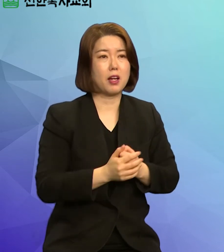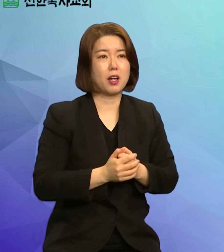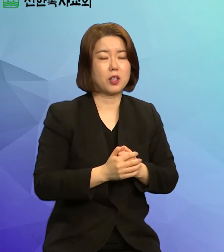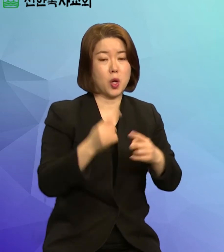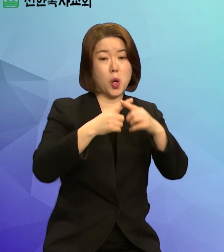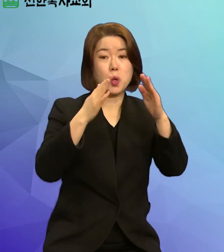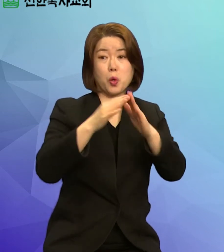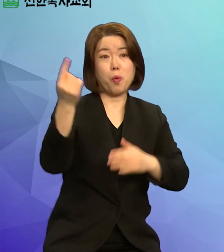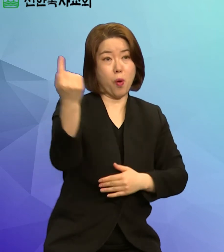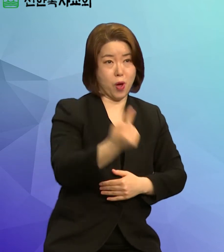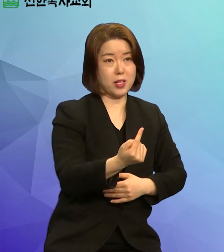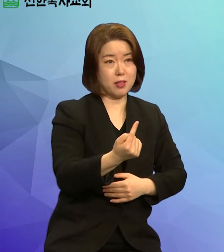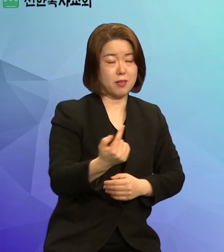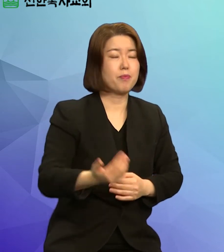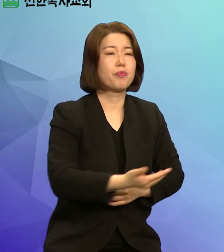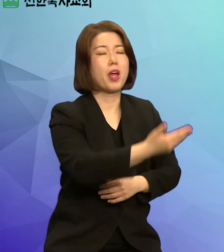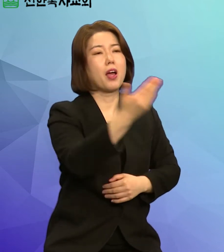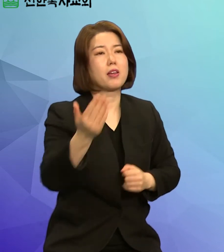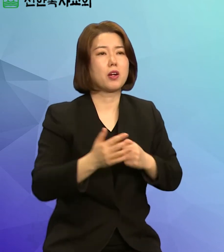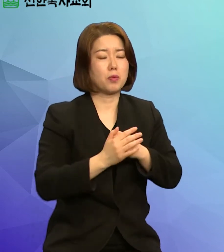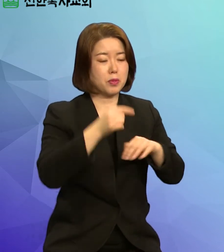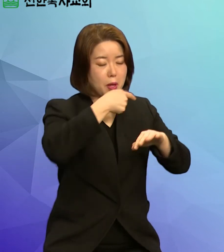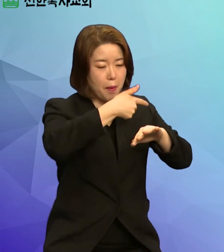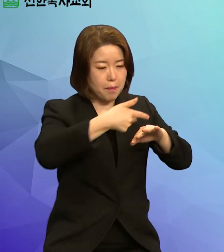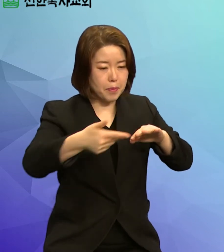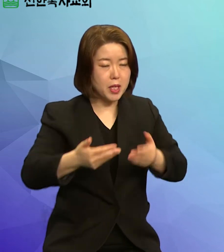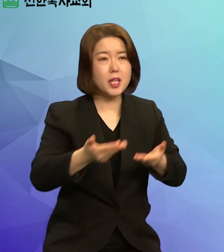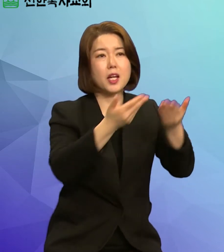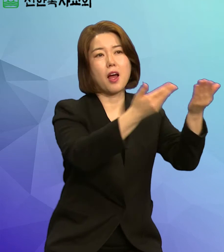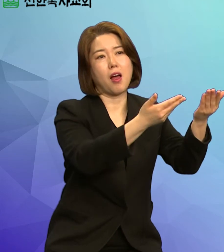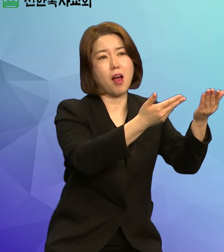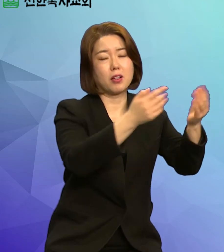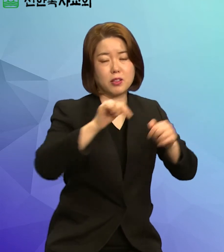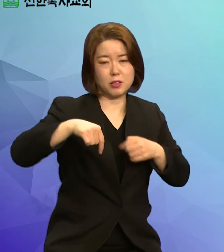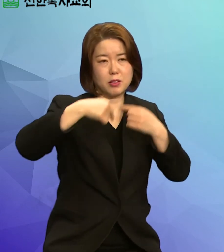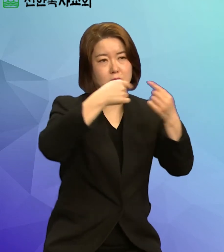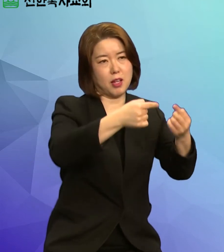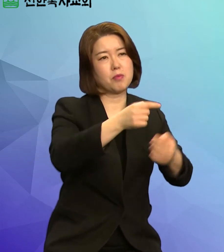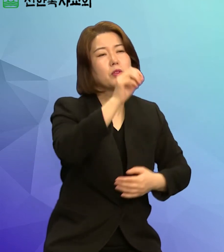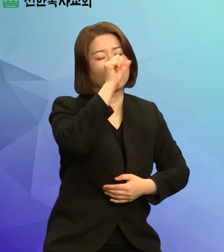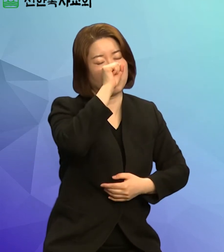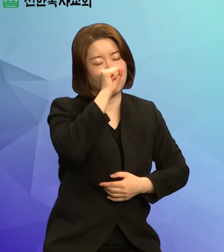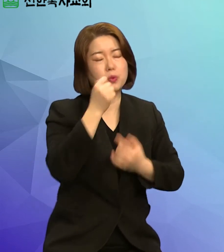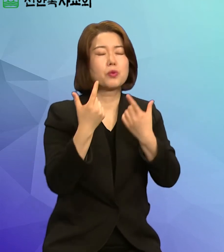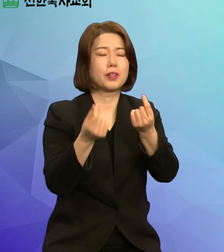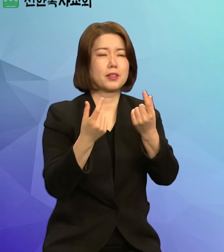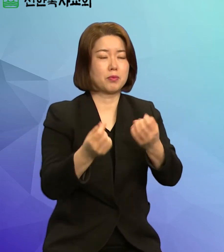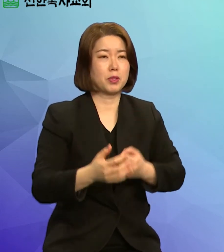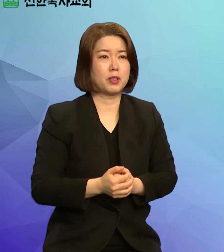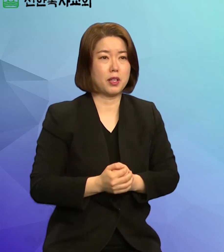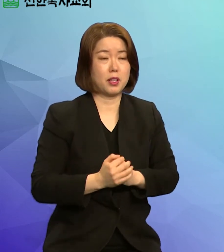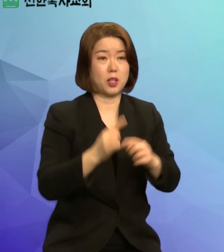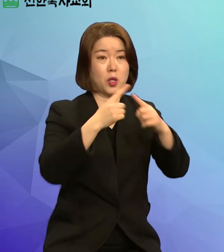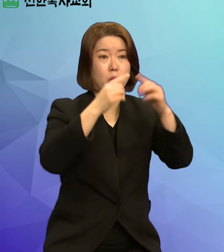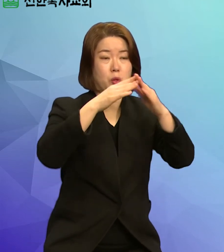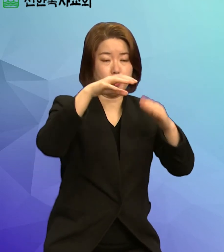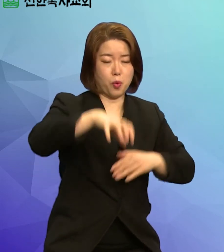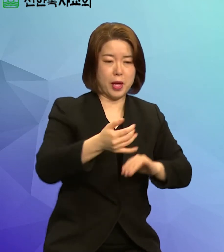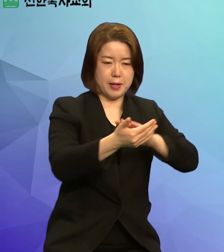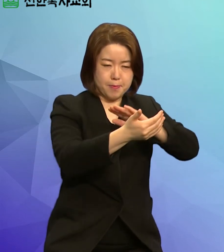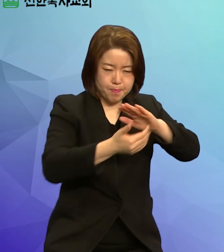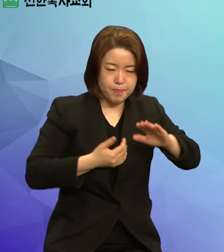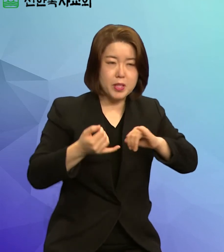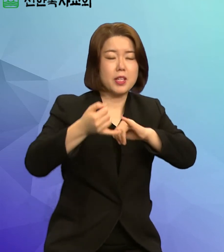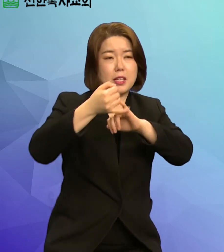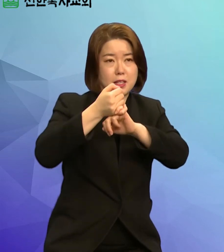교회에 오셔서 여러분 헌혈하시면 정말 좋겠습니다. 교회에 꼭 미리 연락을